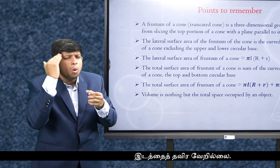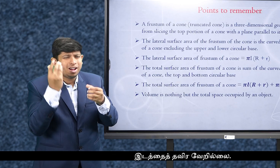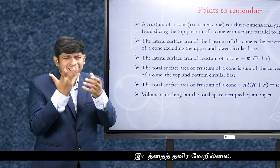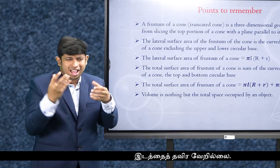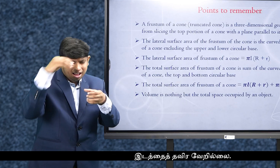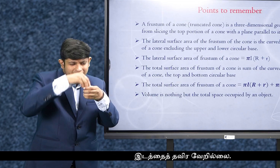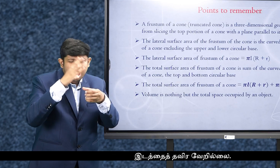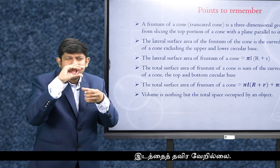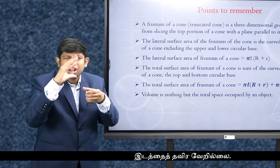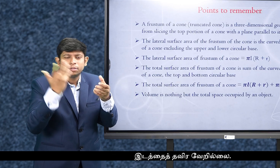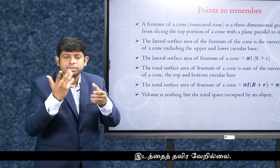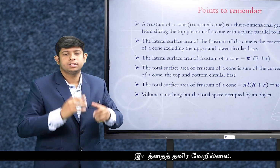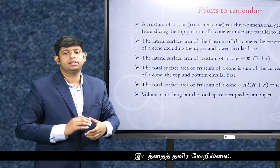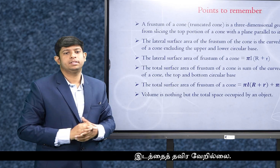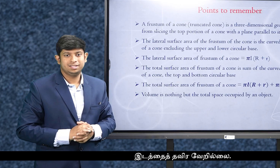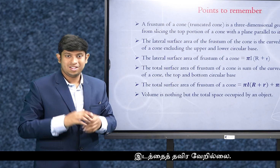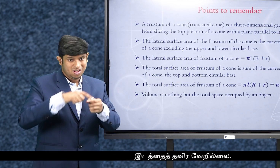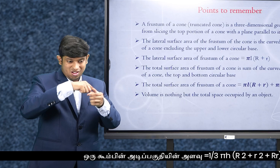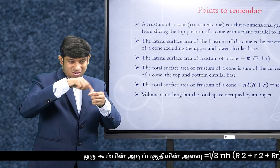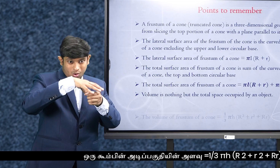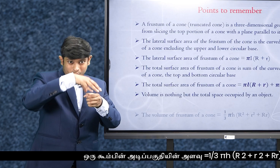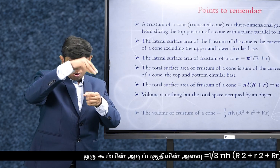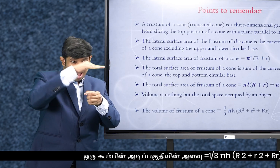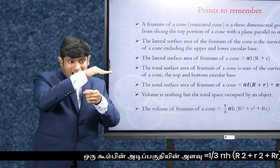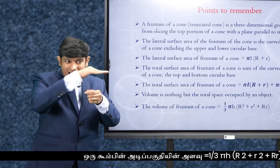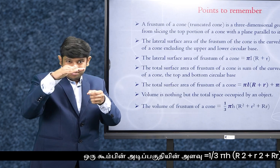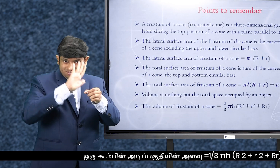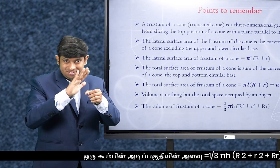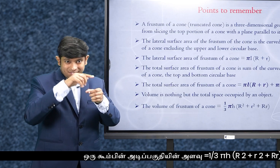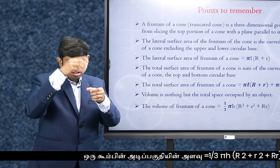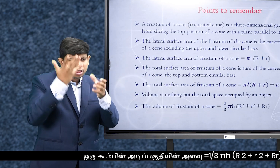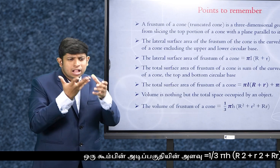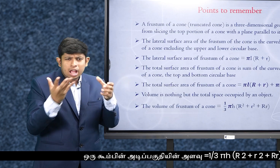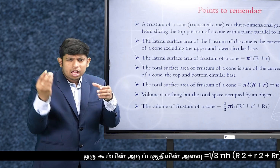வேறில்லை. ஒரு கூம்பின் அடிகண்டத்தின் அளவு